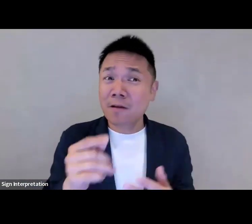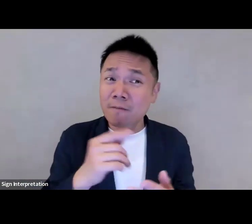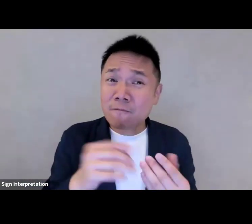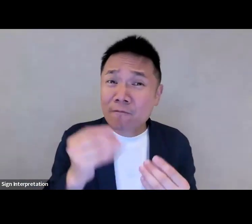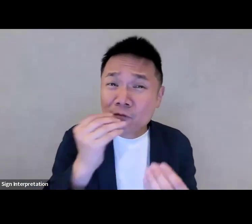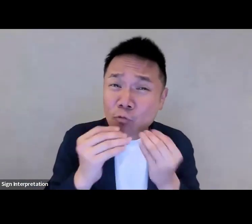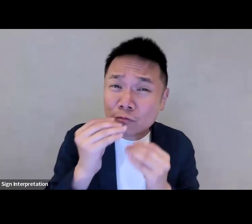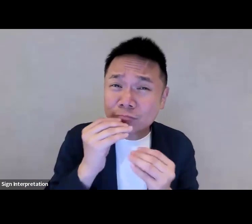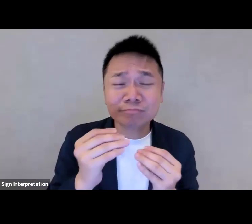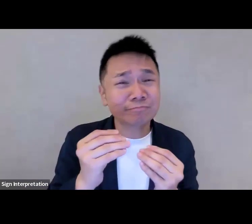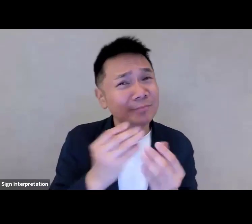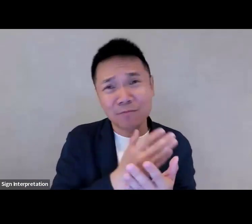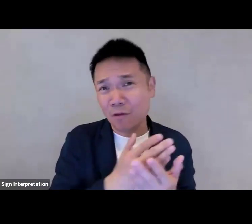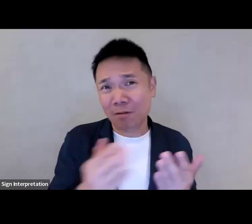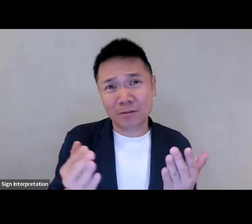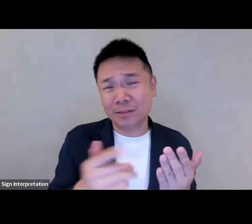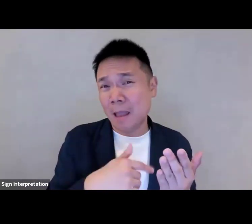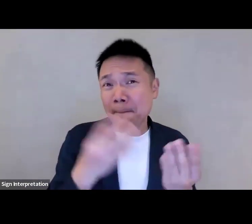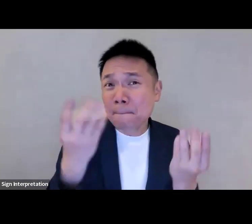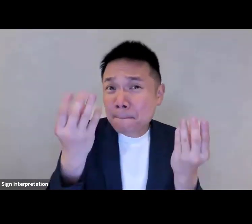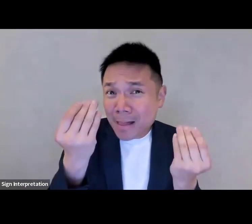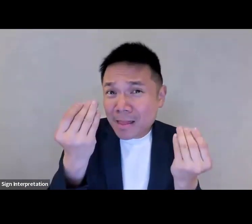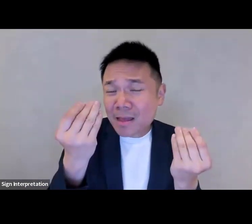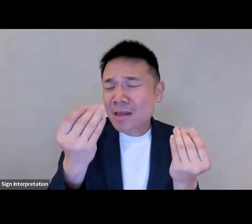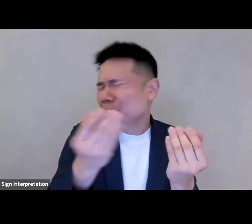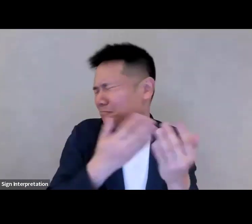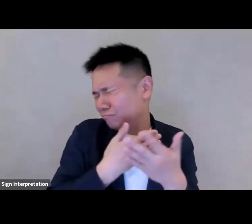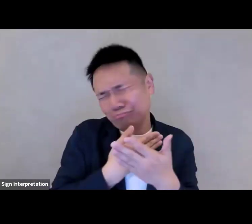反馈、任何建议，